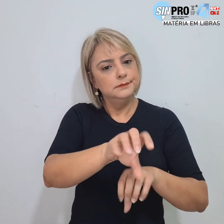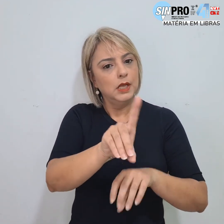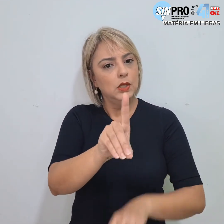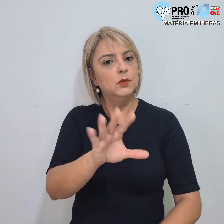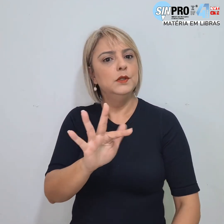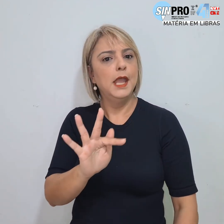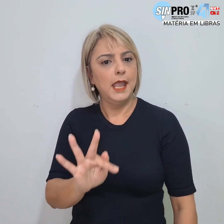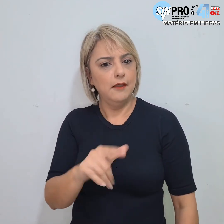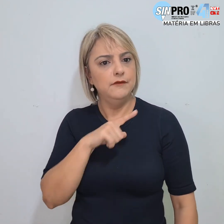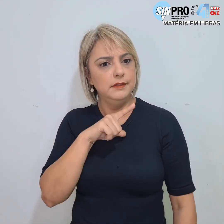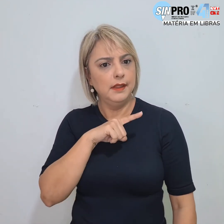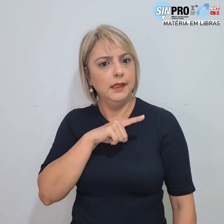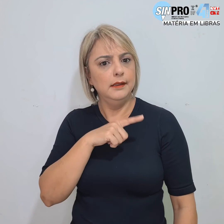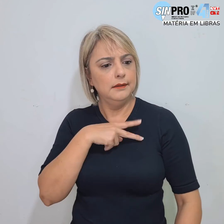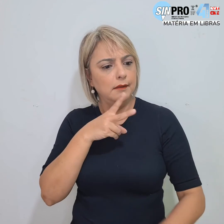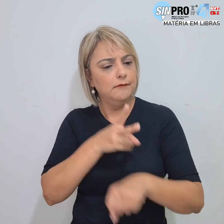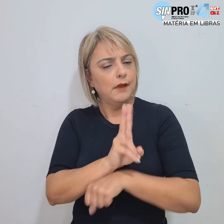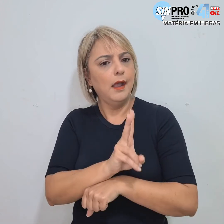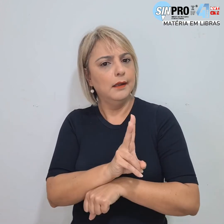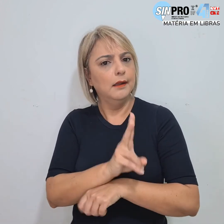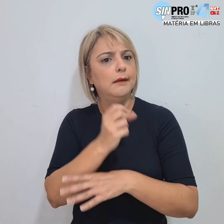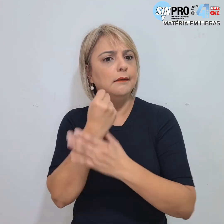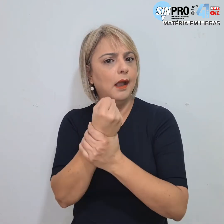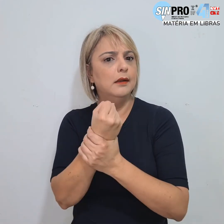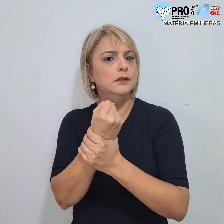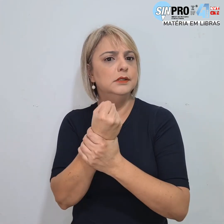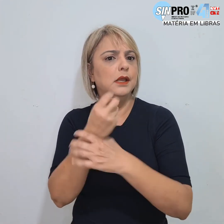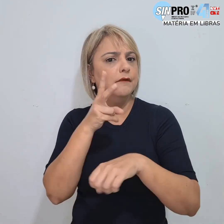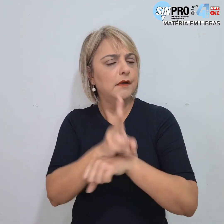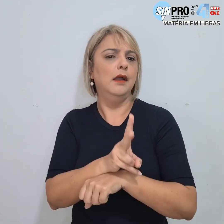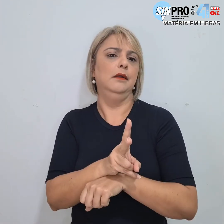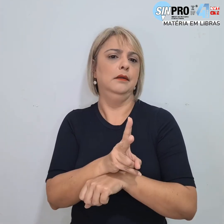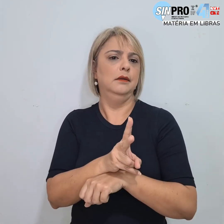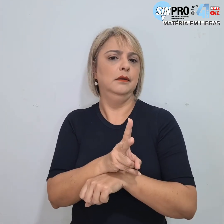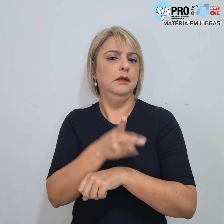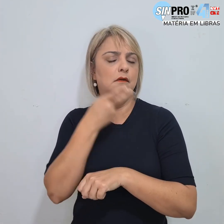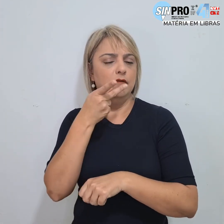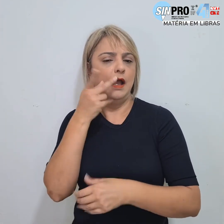do Distrito Federal tem de garantir a vaga dele, observa.